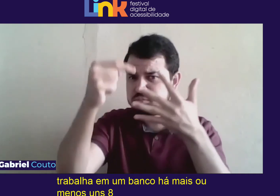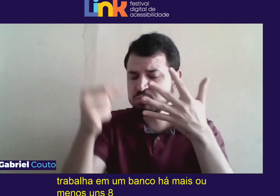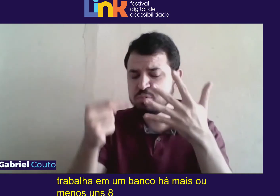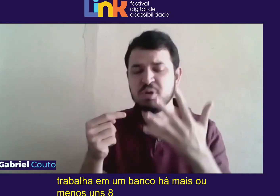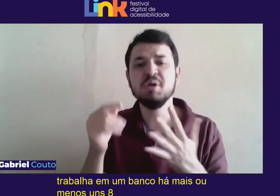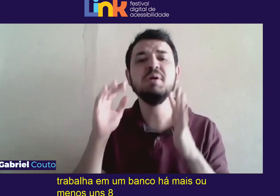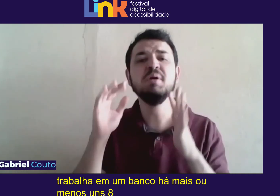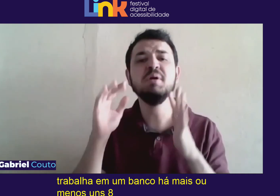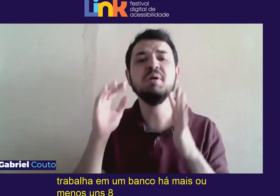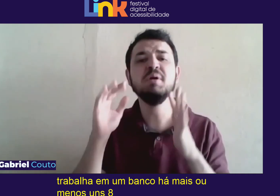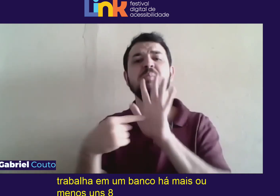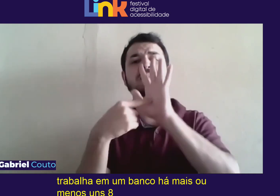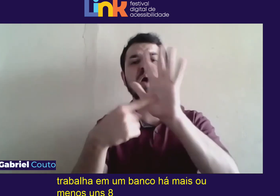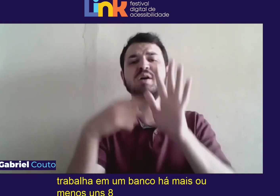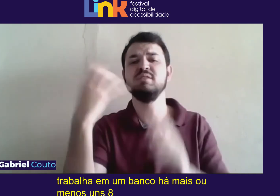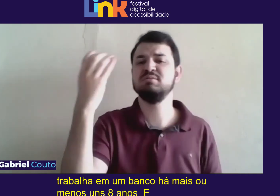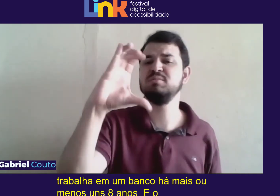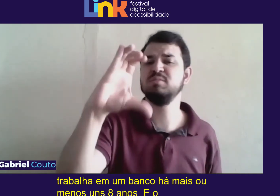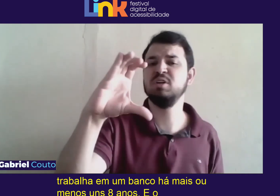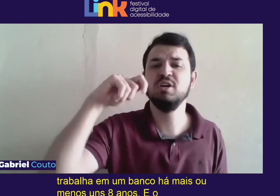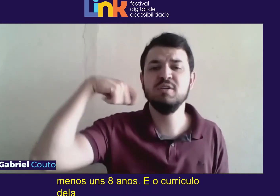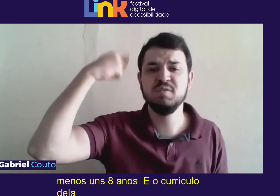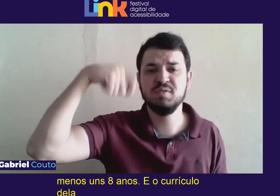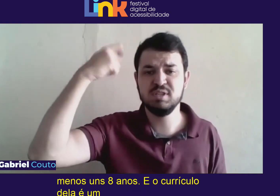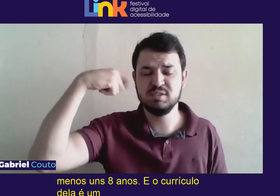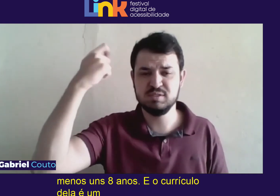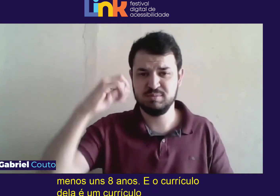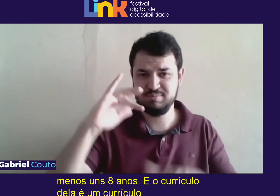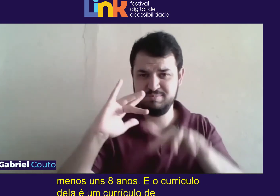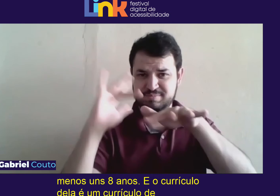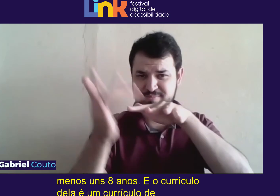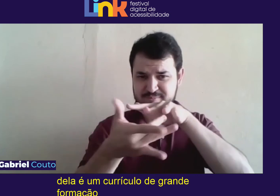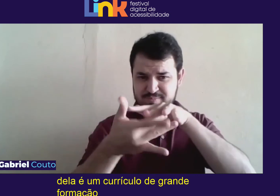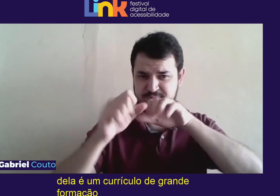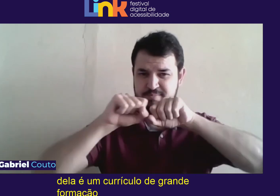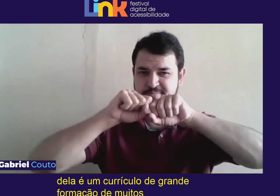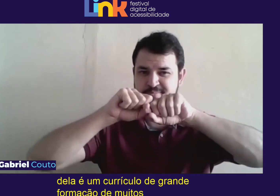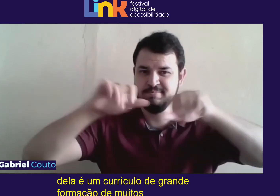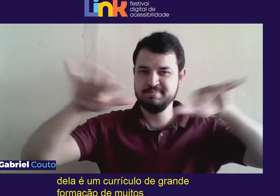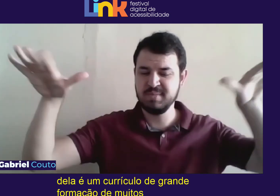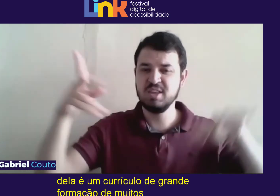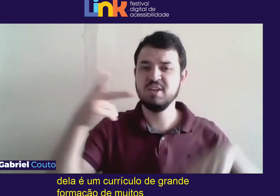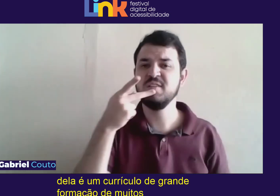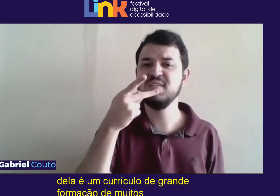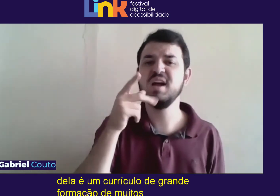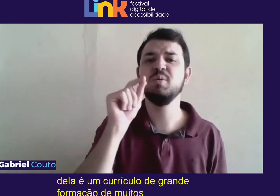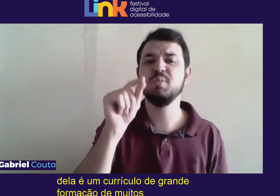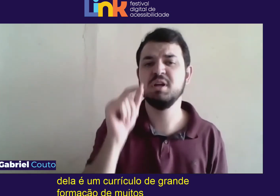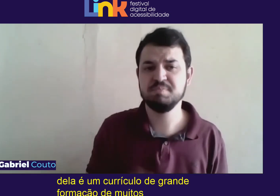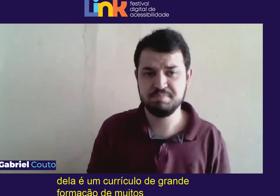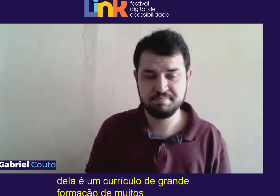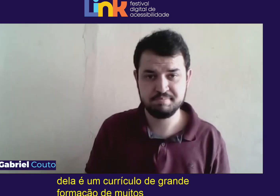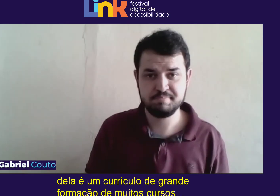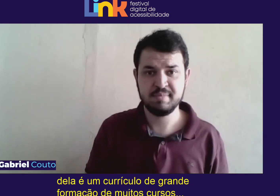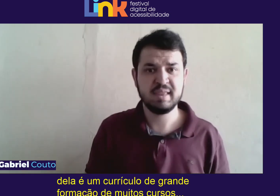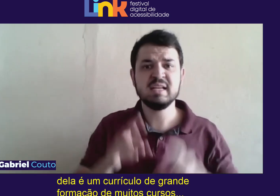um currículo de grande formação, de muitos cursos, e ela postou um vídeo nas redes sociais, e esse